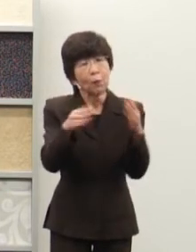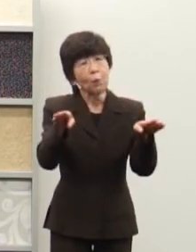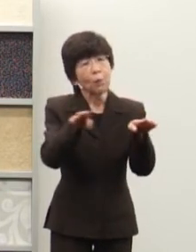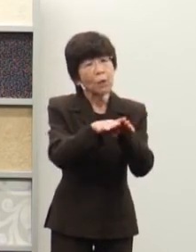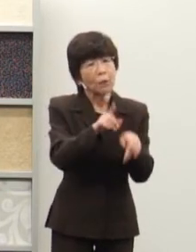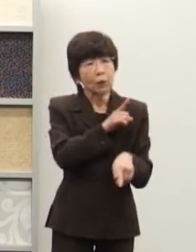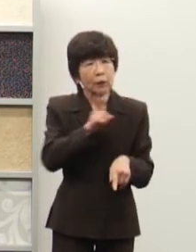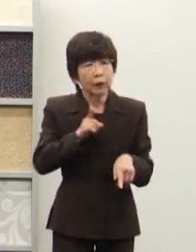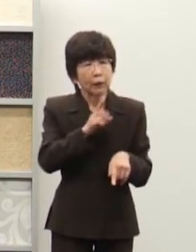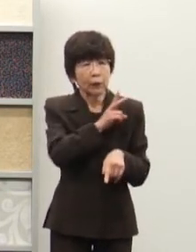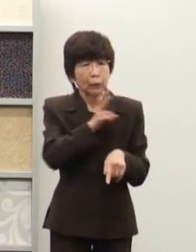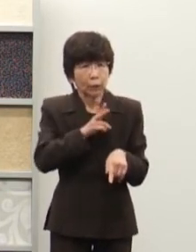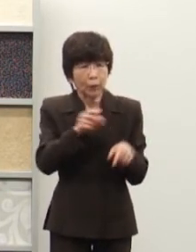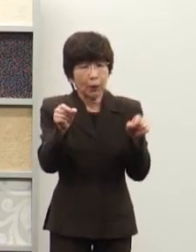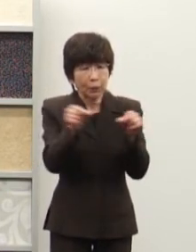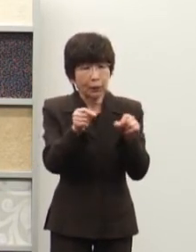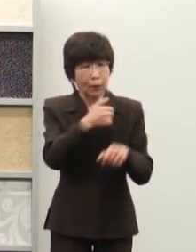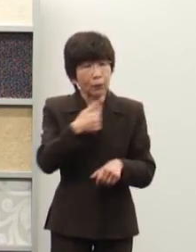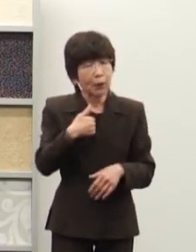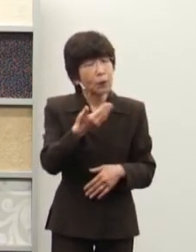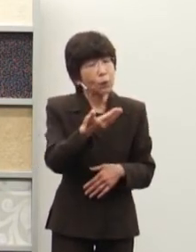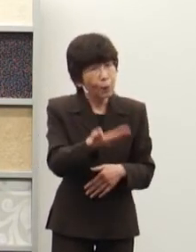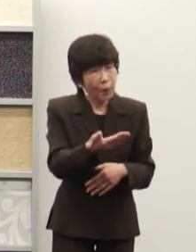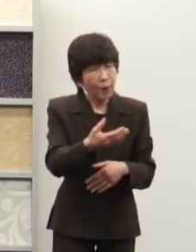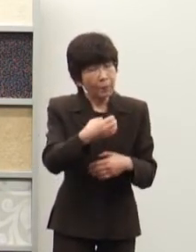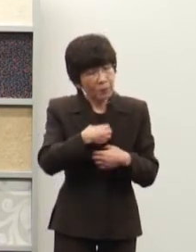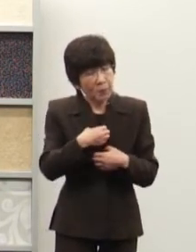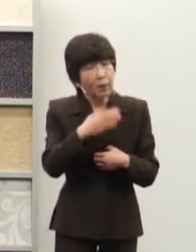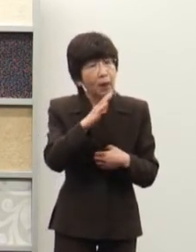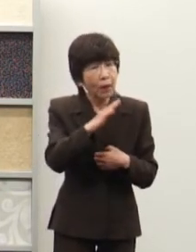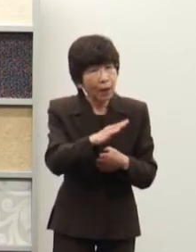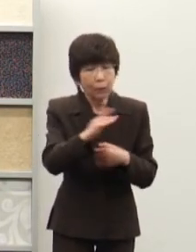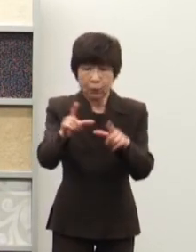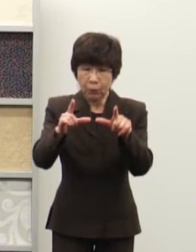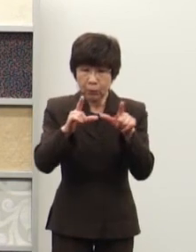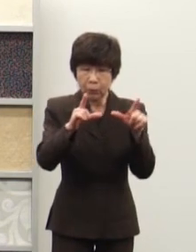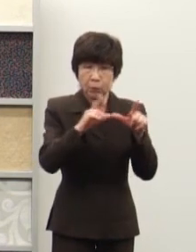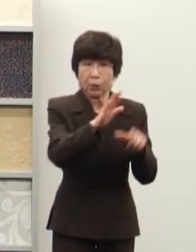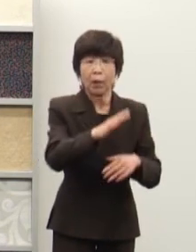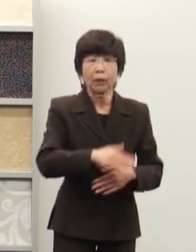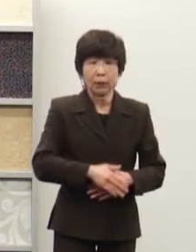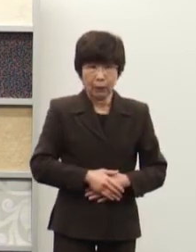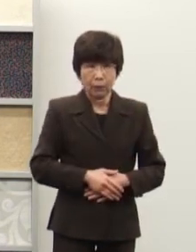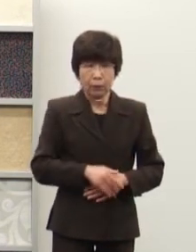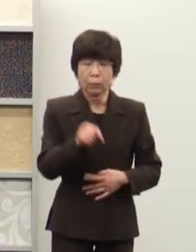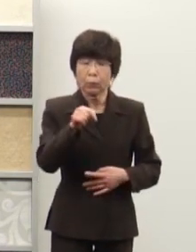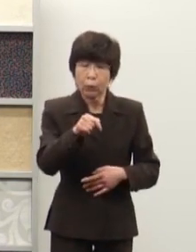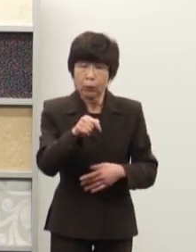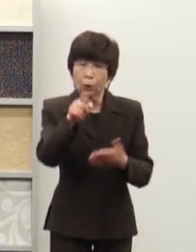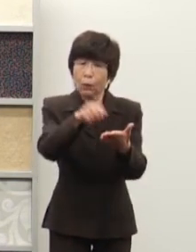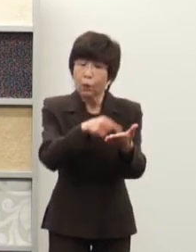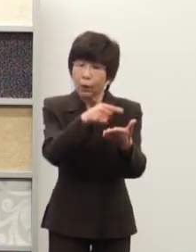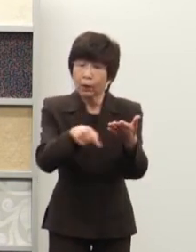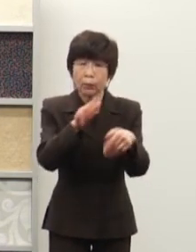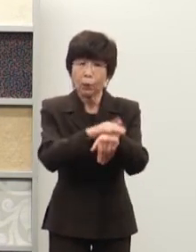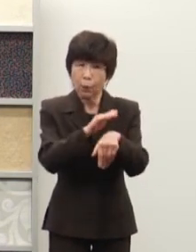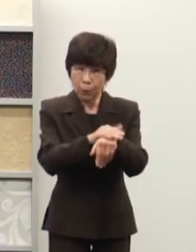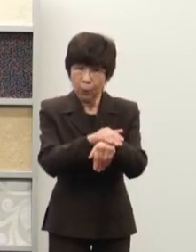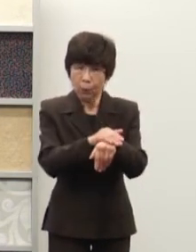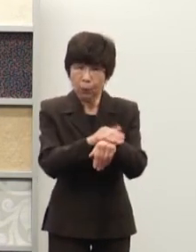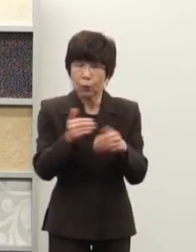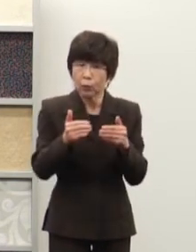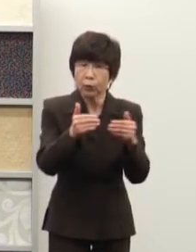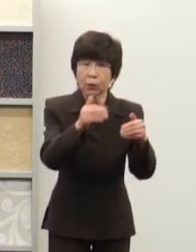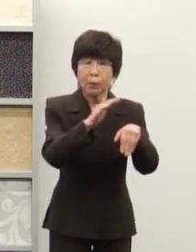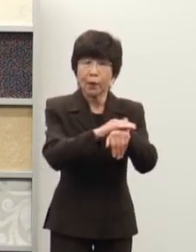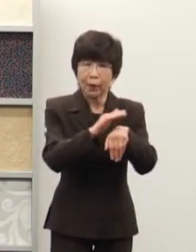県の体制で考えているところだったり、どういうふうに迅速にうまく やっていくのか運用していくのかってい